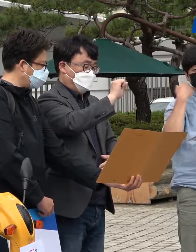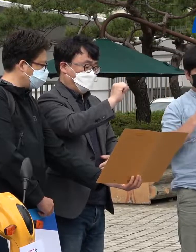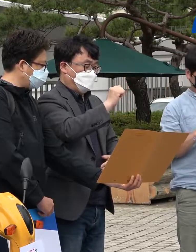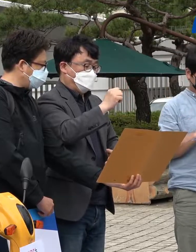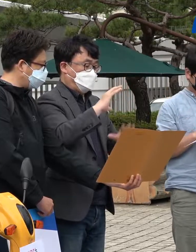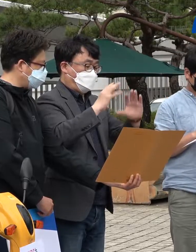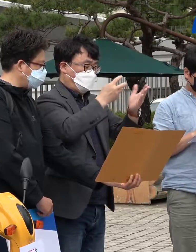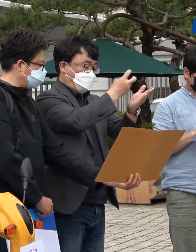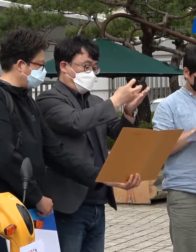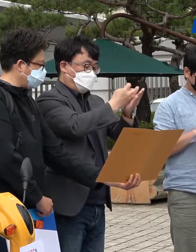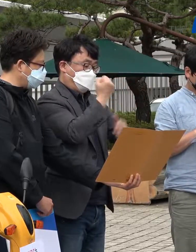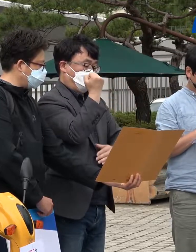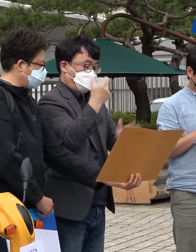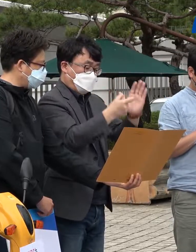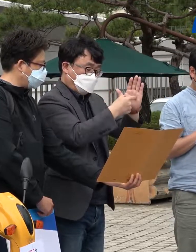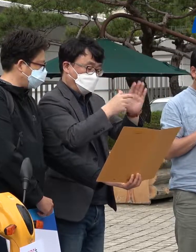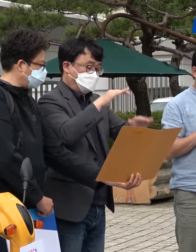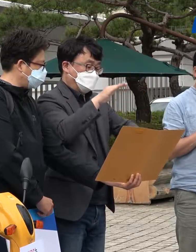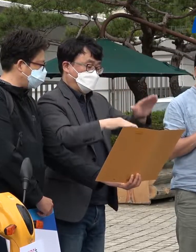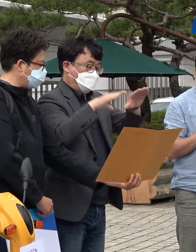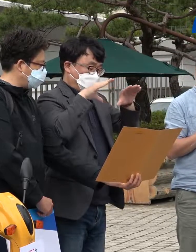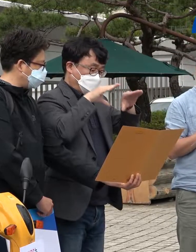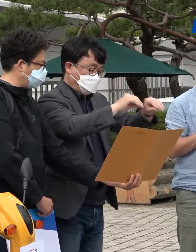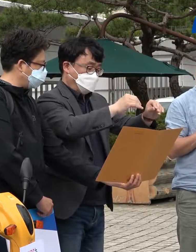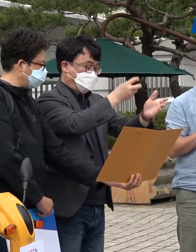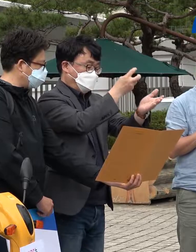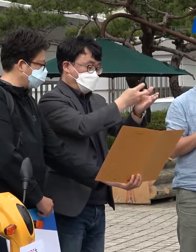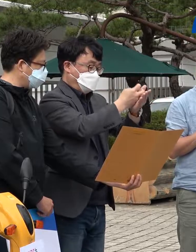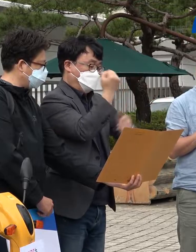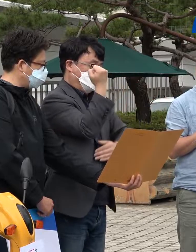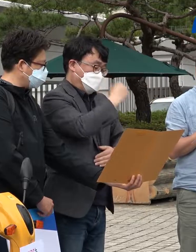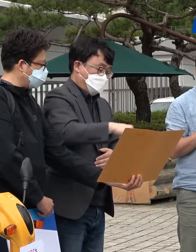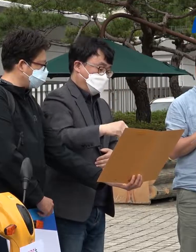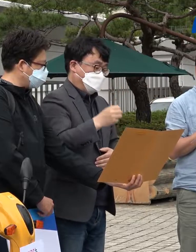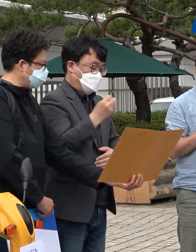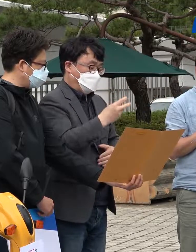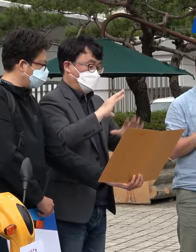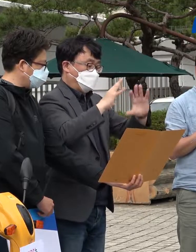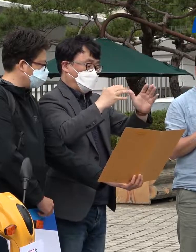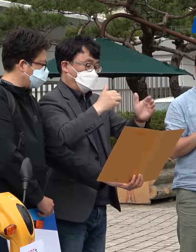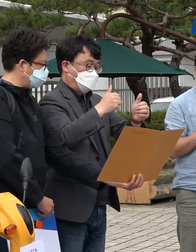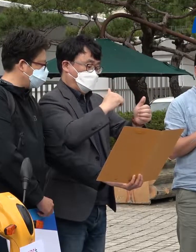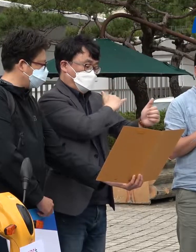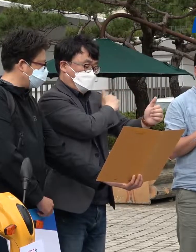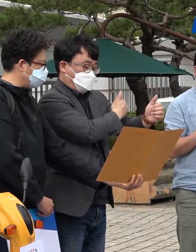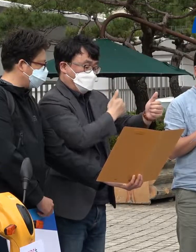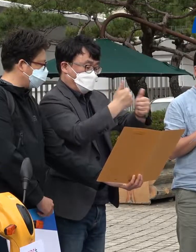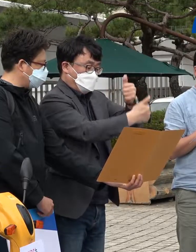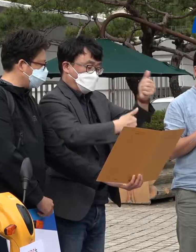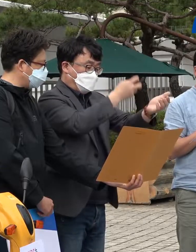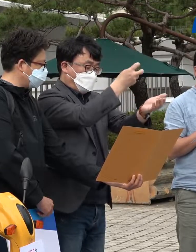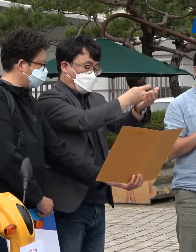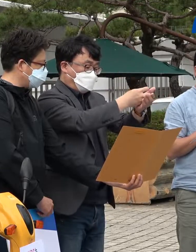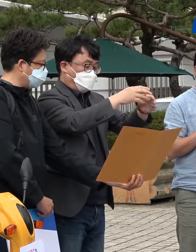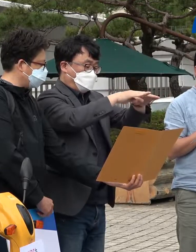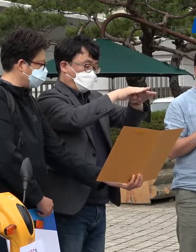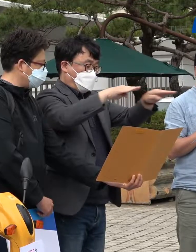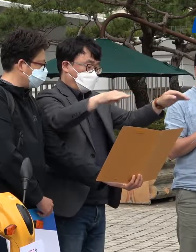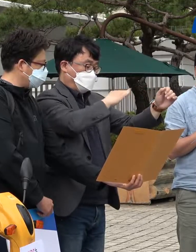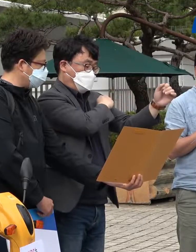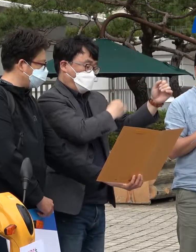본다면 KBS는 헌법에 명시된 차별금지 조항을 어기고 있으며